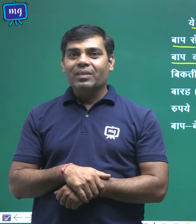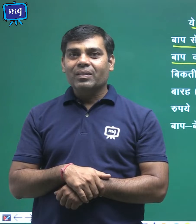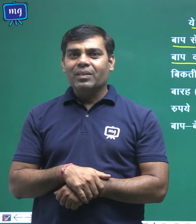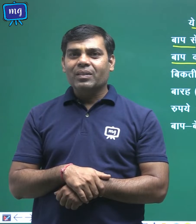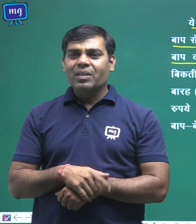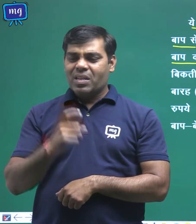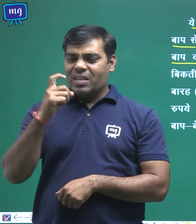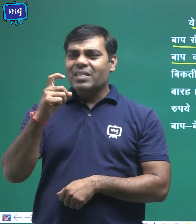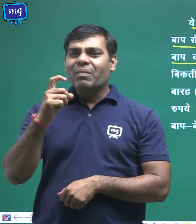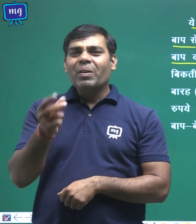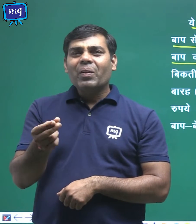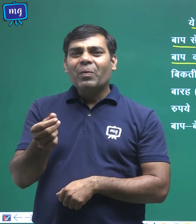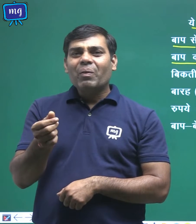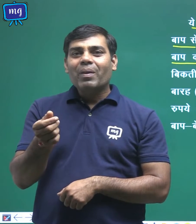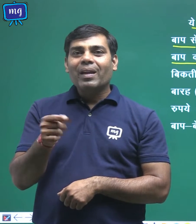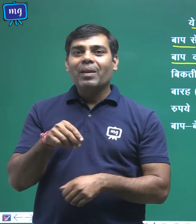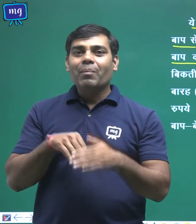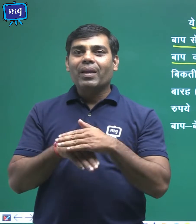7 रुपए में